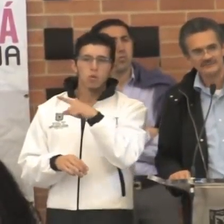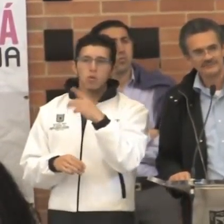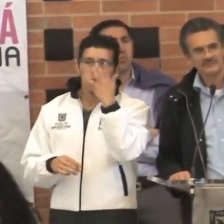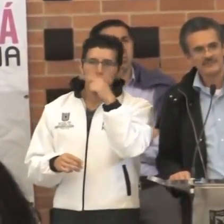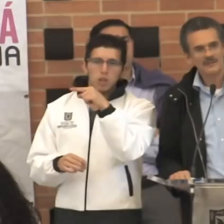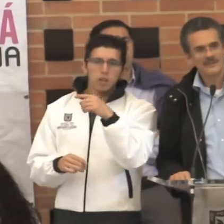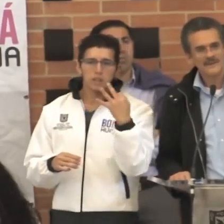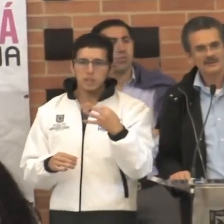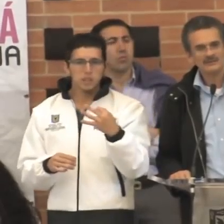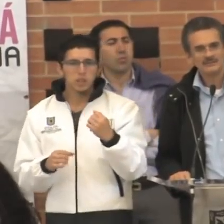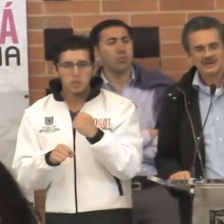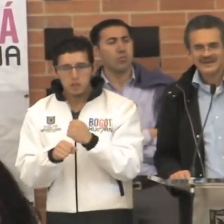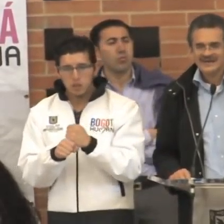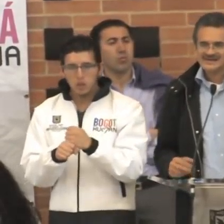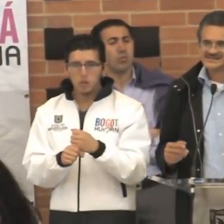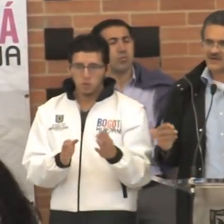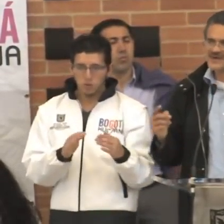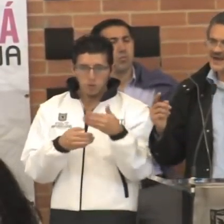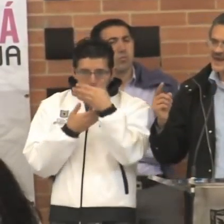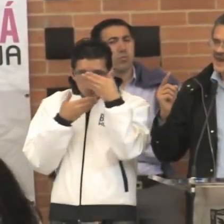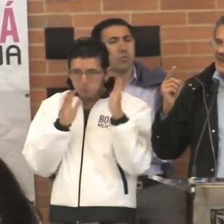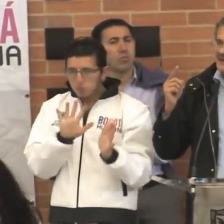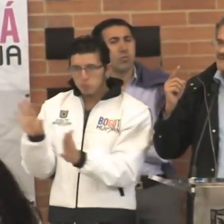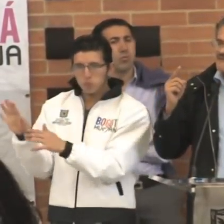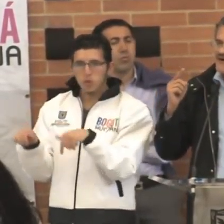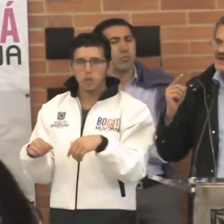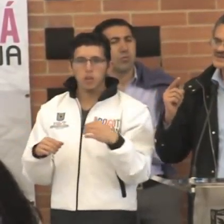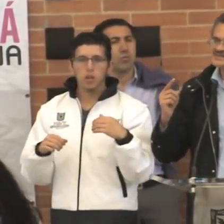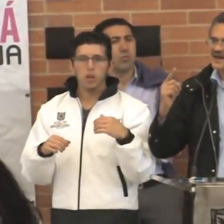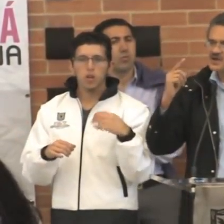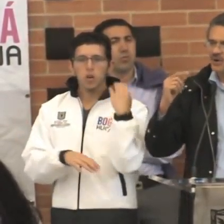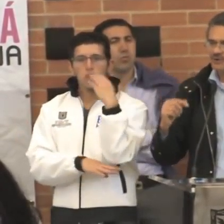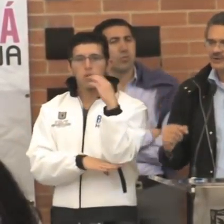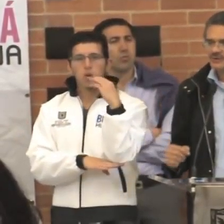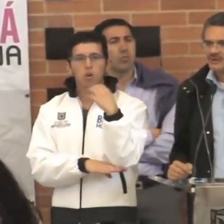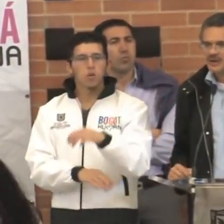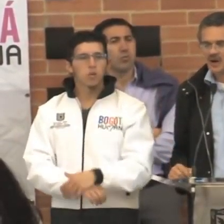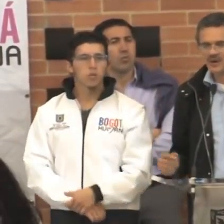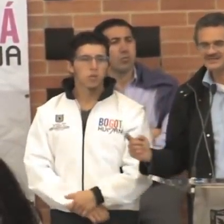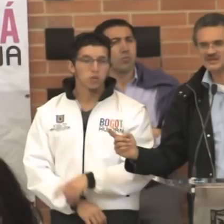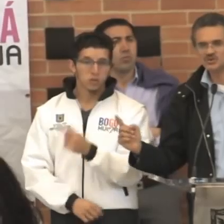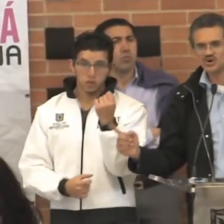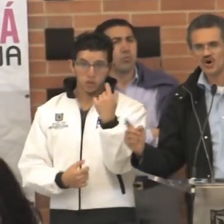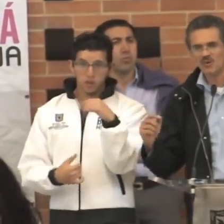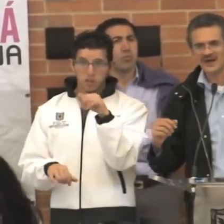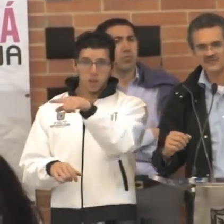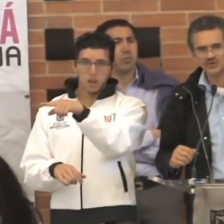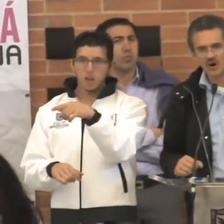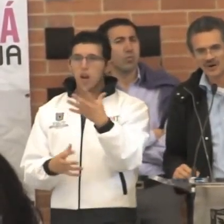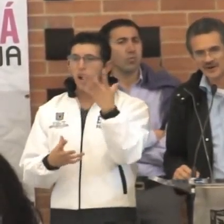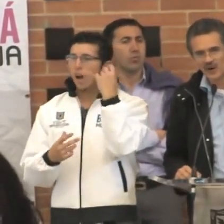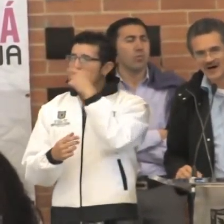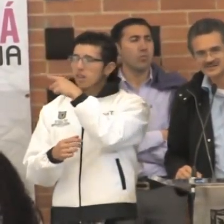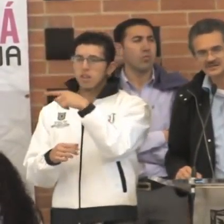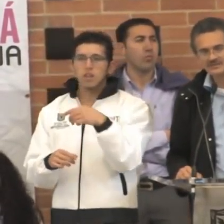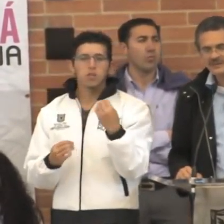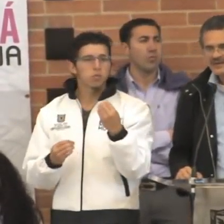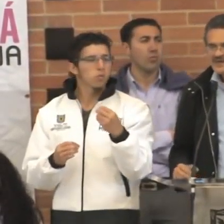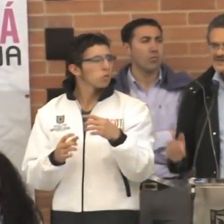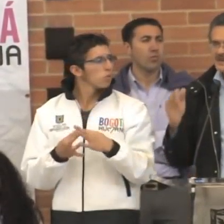Colombia? ¿Sabían que fue necesario que una institución como la que fundó Jorge